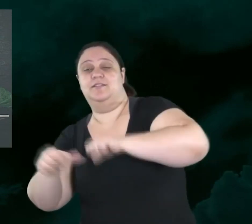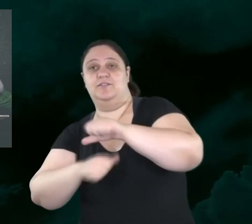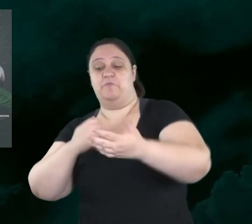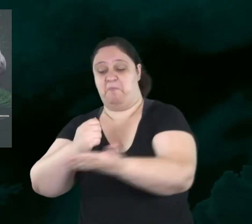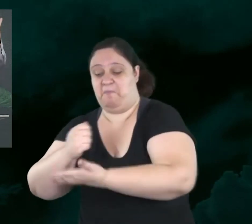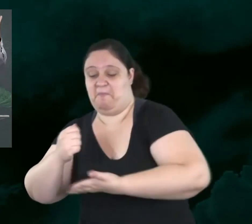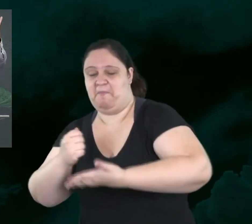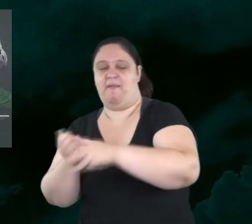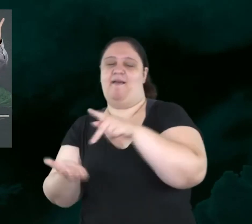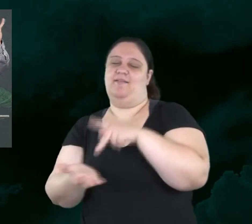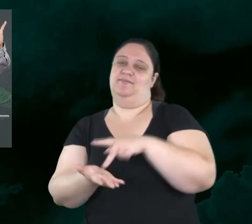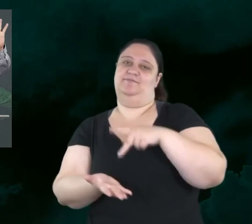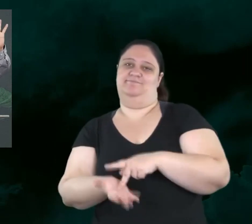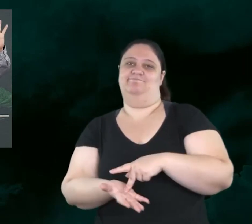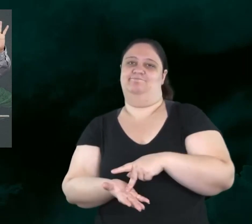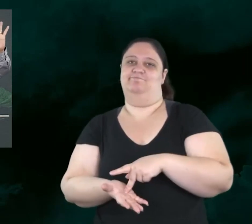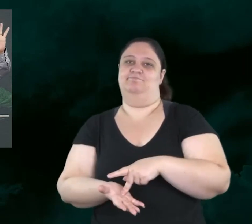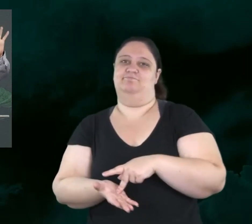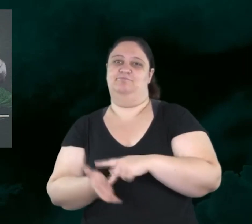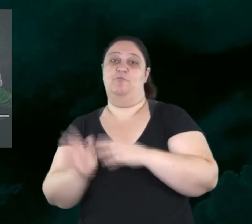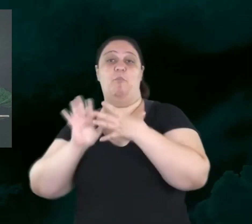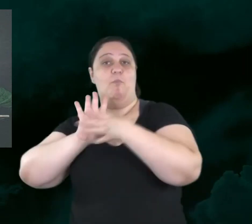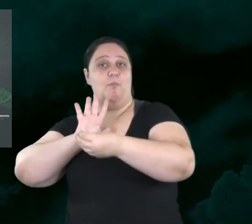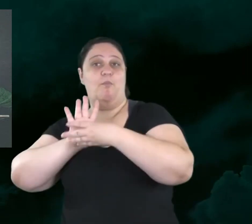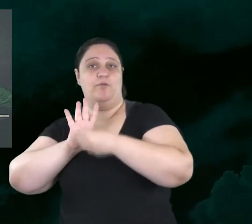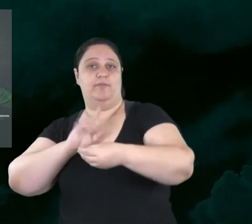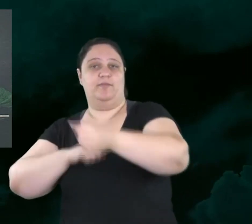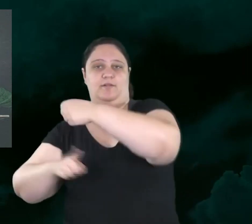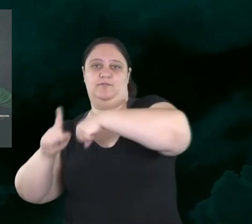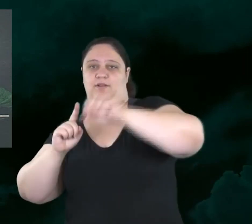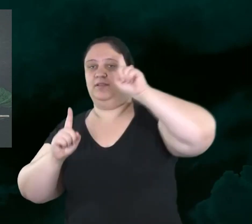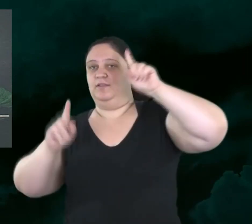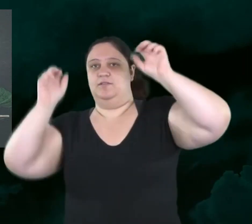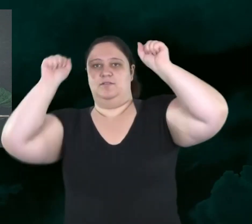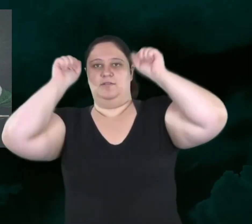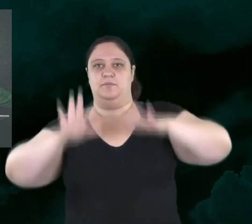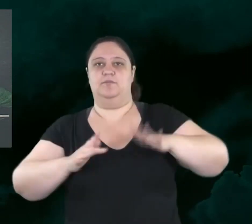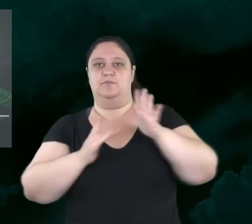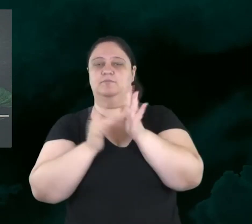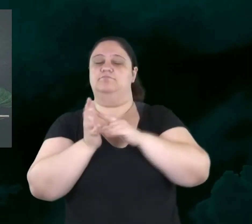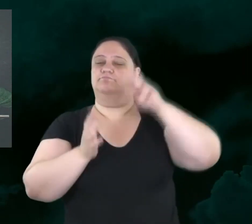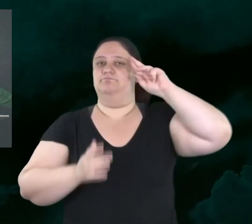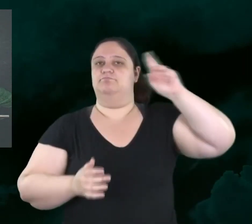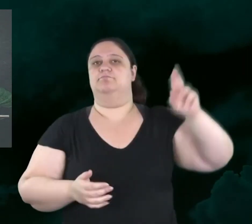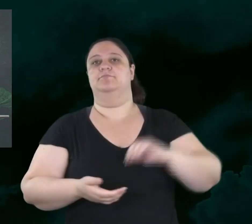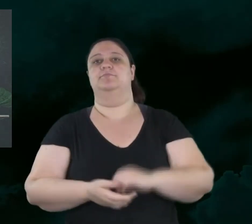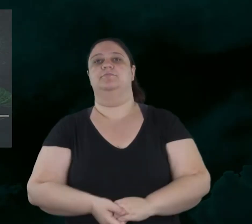verdade, referência para essa sociedade. Deus abençoe vocês. Jesus é o Senhor.